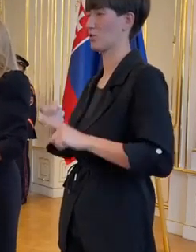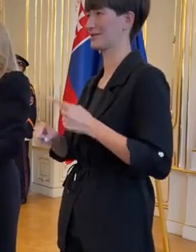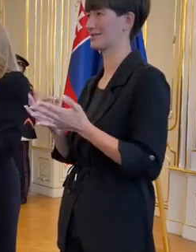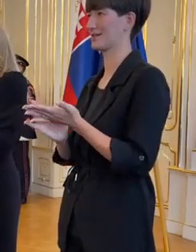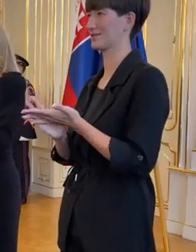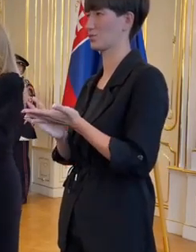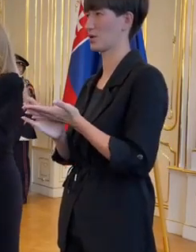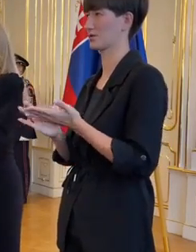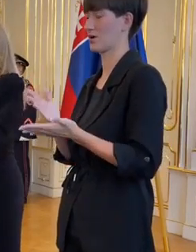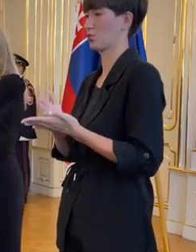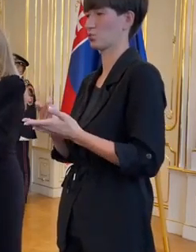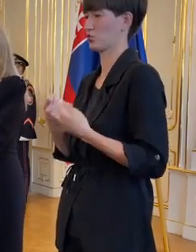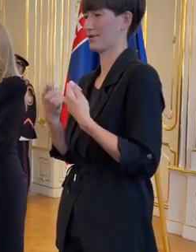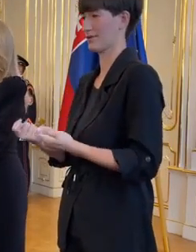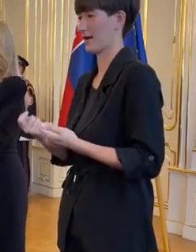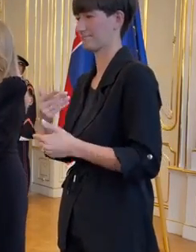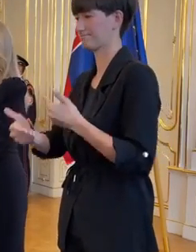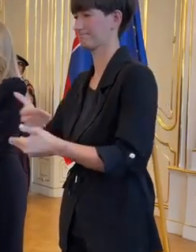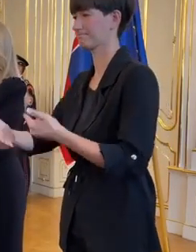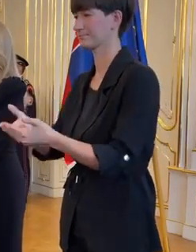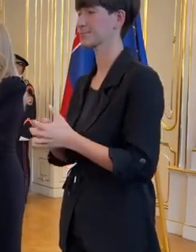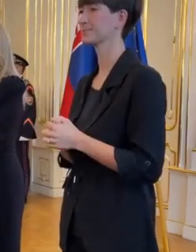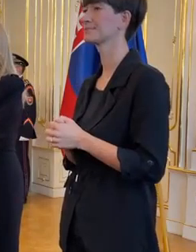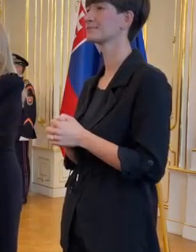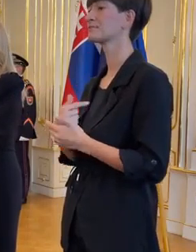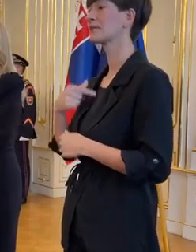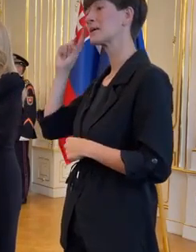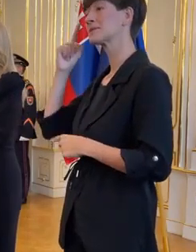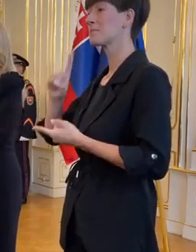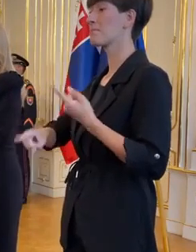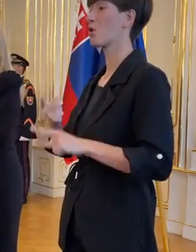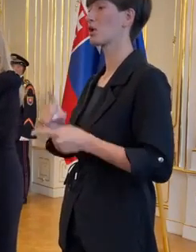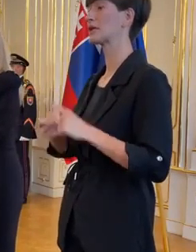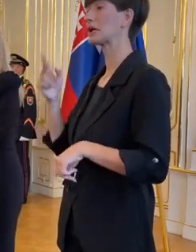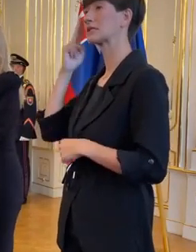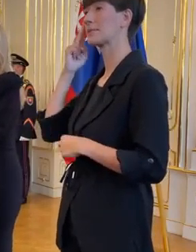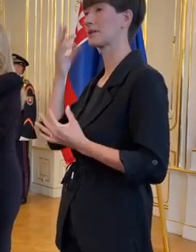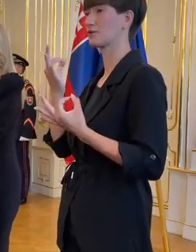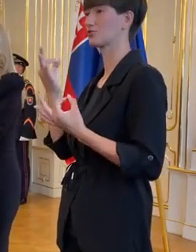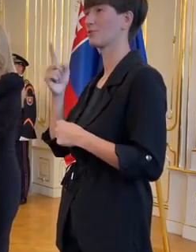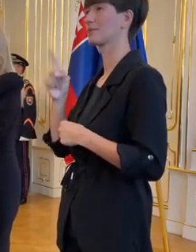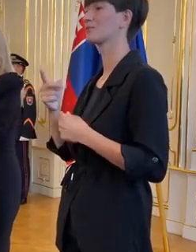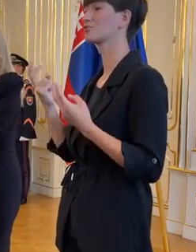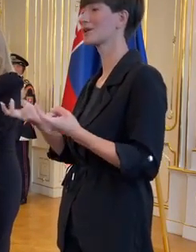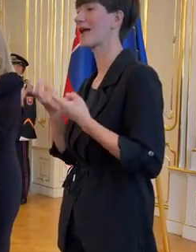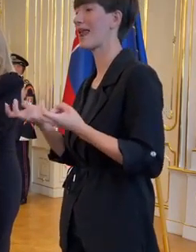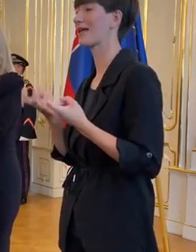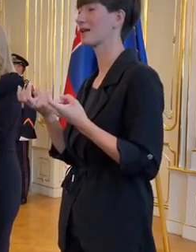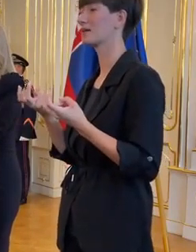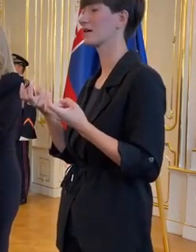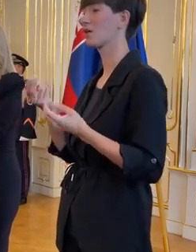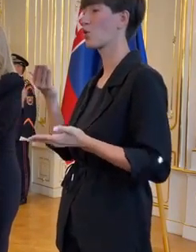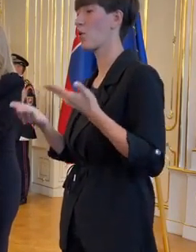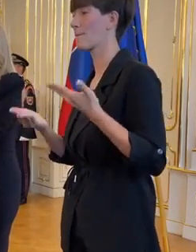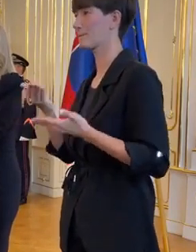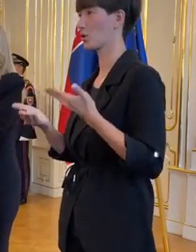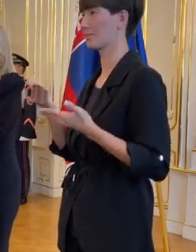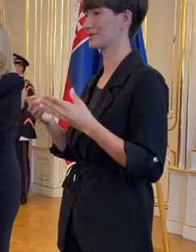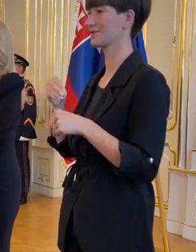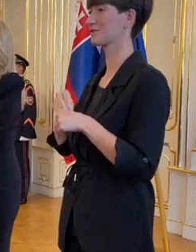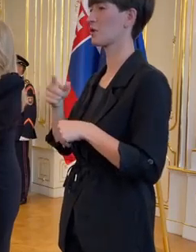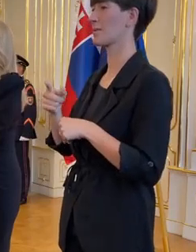Myslím si, že v politike platí pravidlo hľadať kompromis so svojimi partnermi do poslednej chvíle a zvlášť,